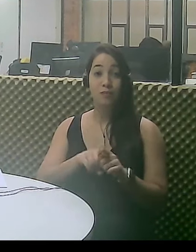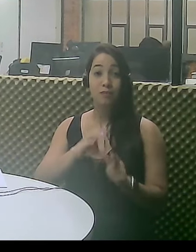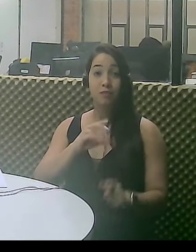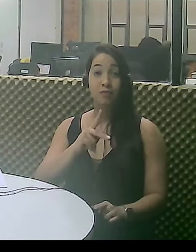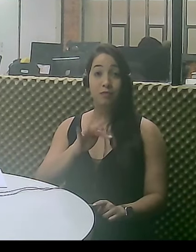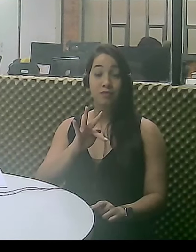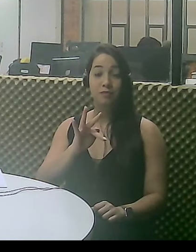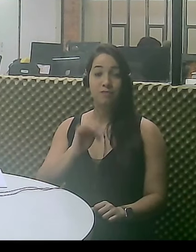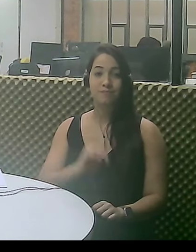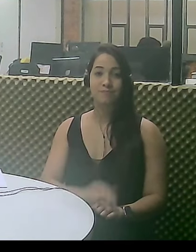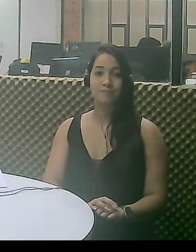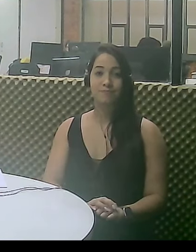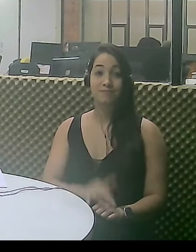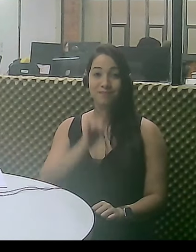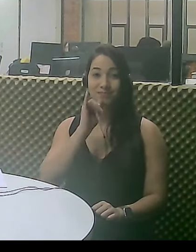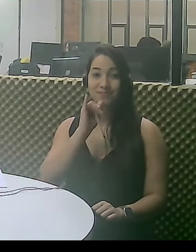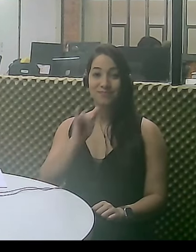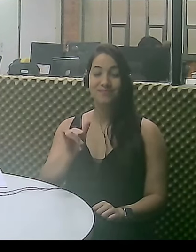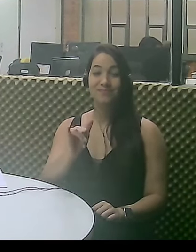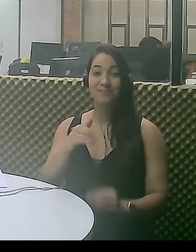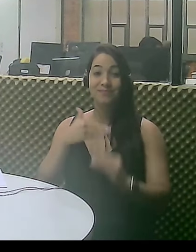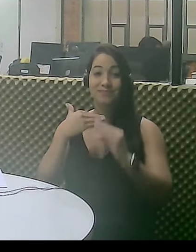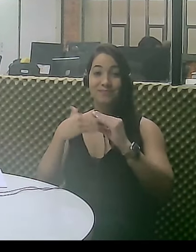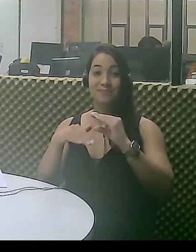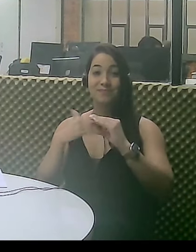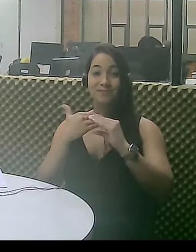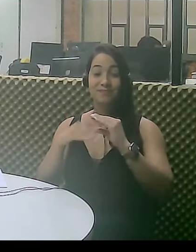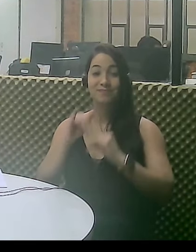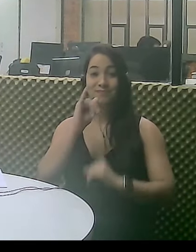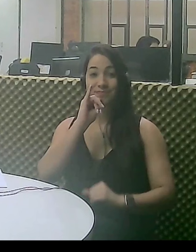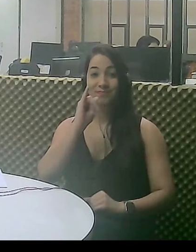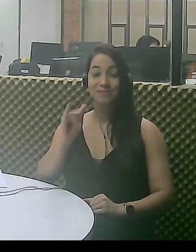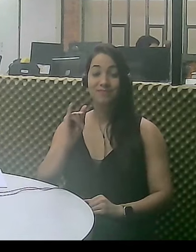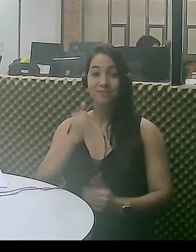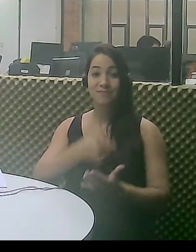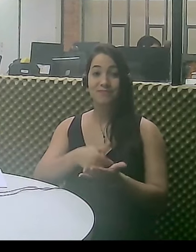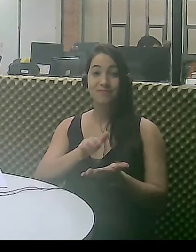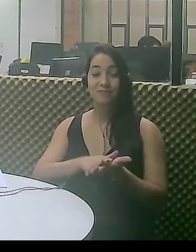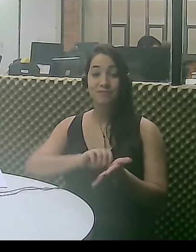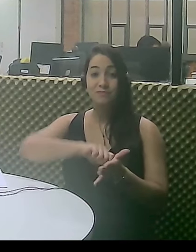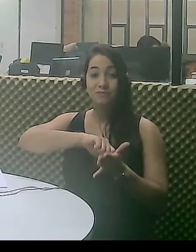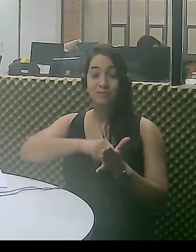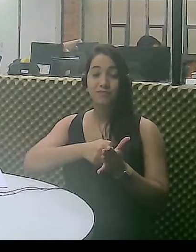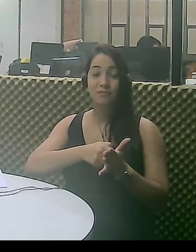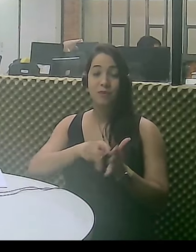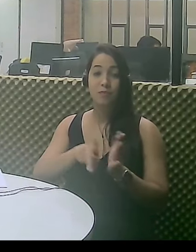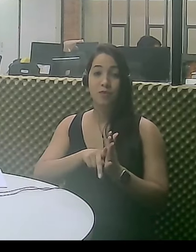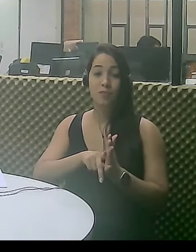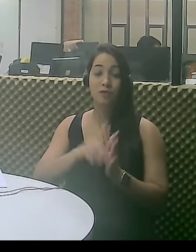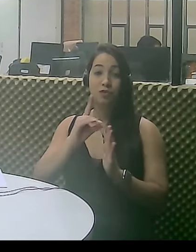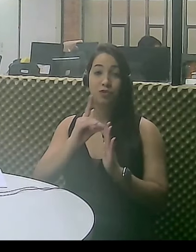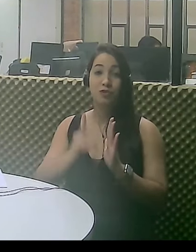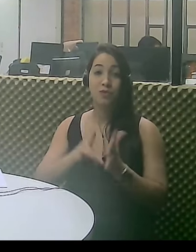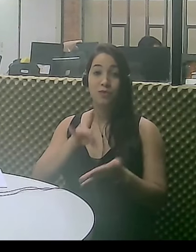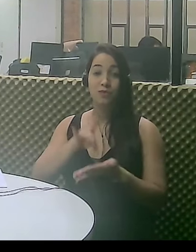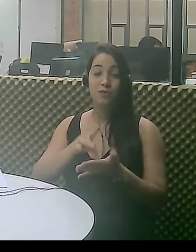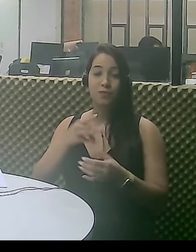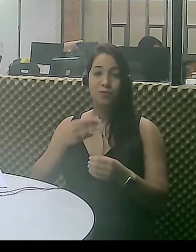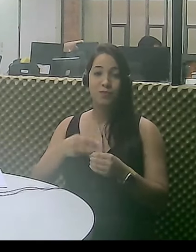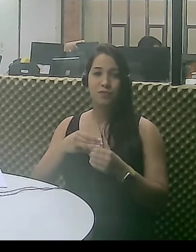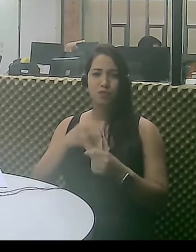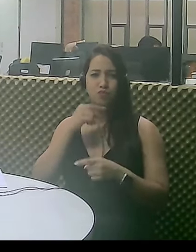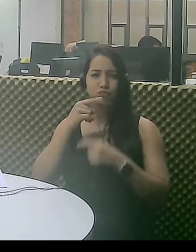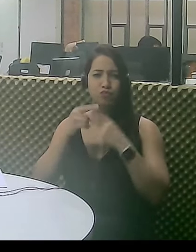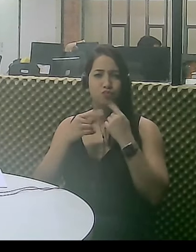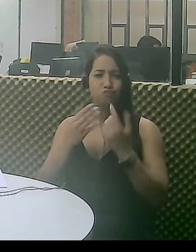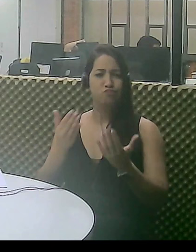CPF. A notificação é feita pelo e-mail informado no credenciamento ou pelo Diário Oficial do município. Em caso de